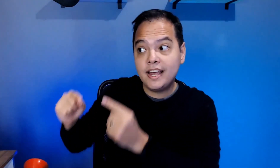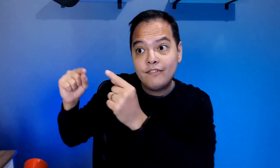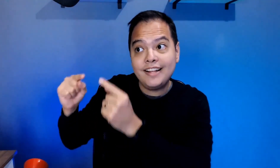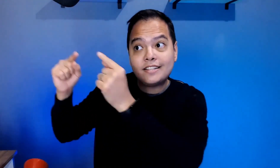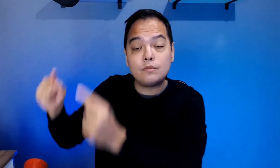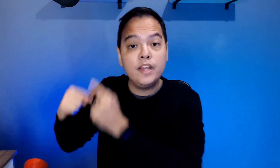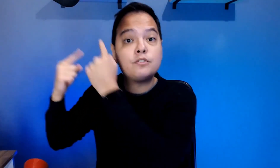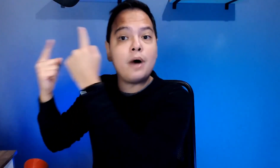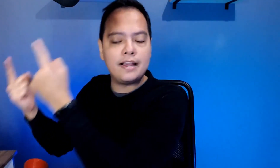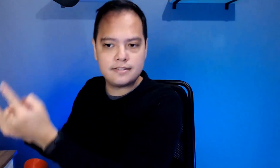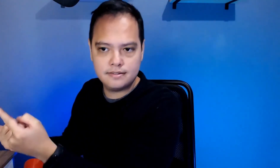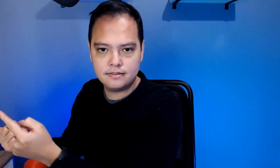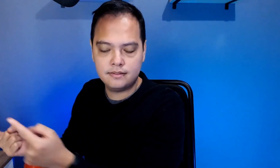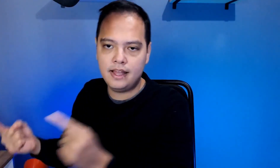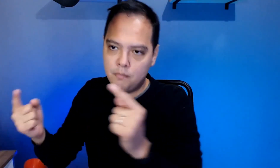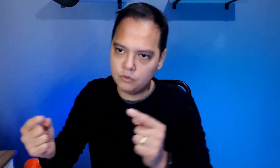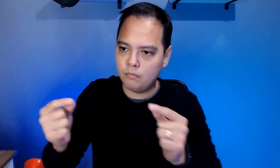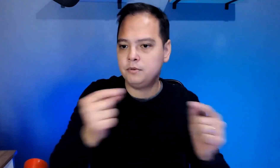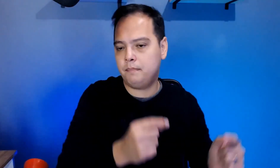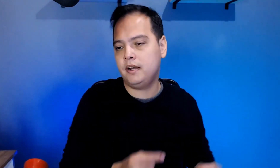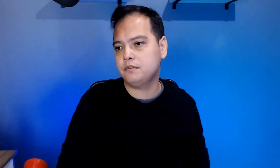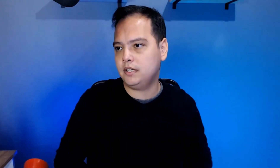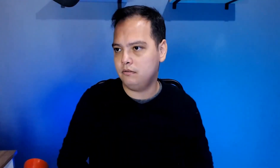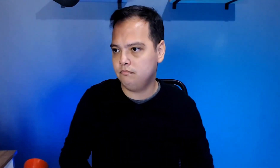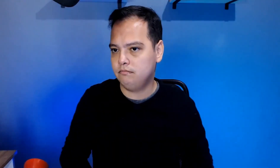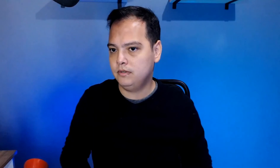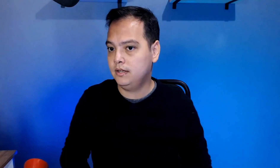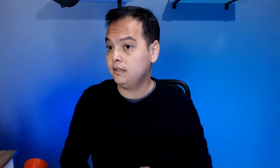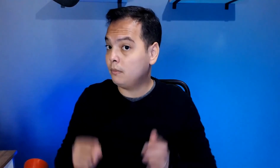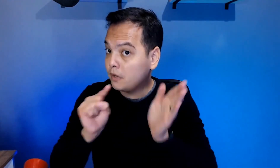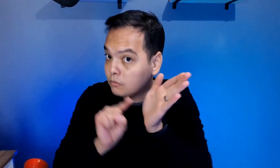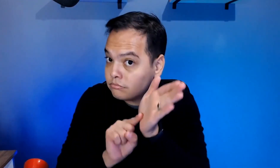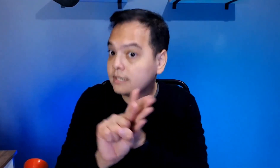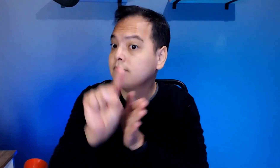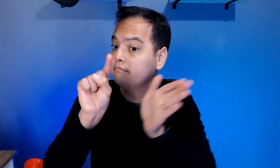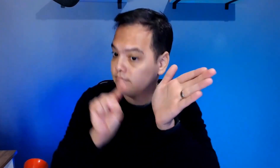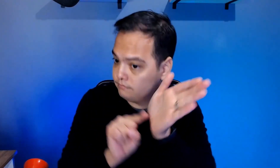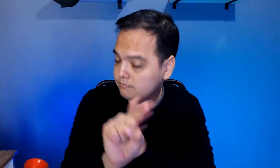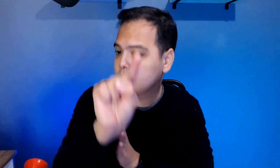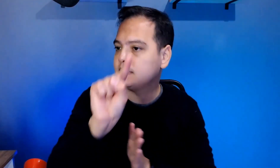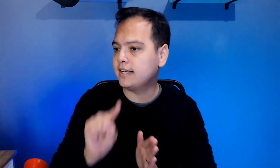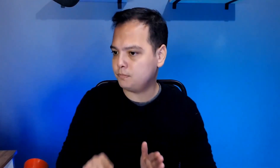referências visuais. É muito mais do que aprender um sinal. Então, a pergunta te dá essas